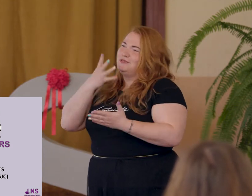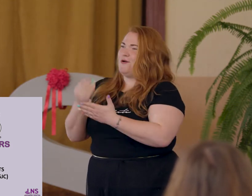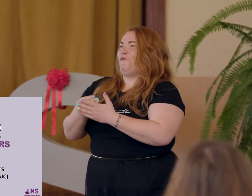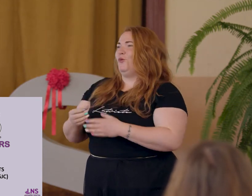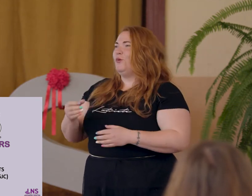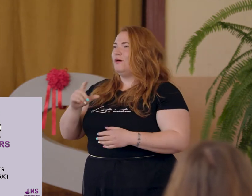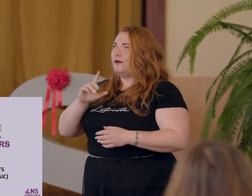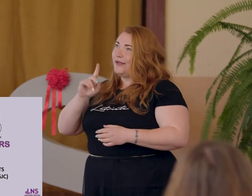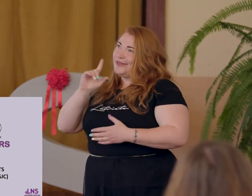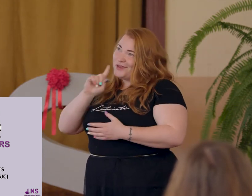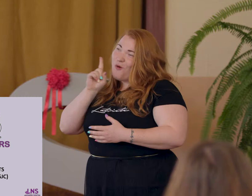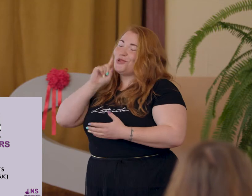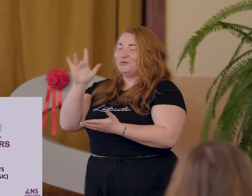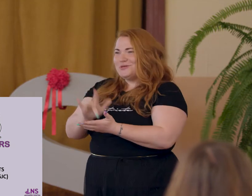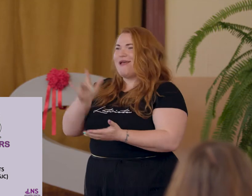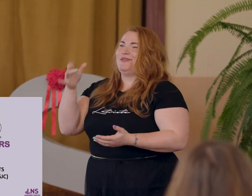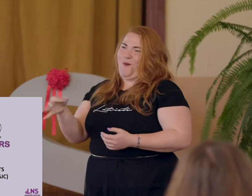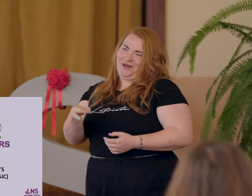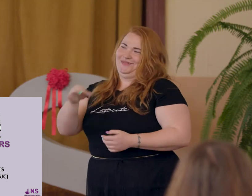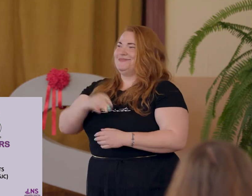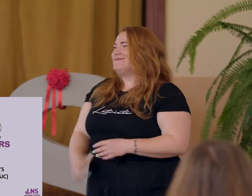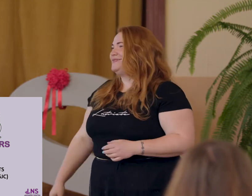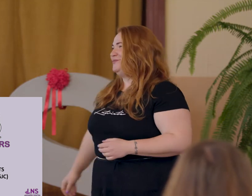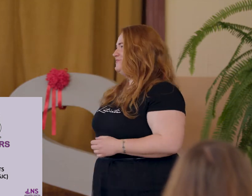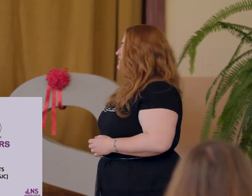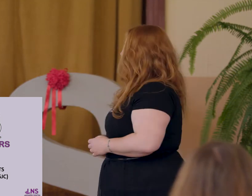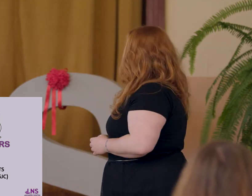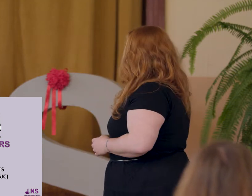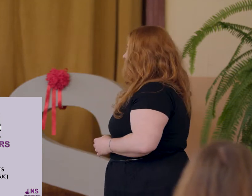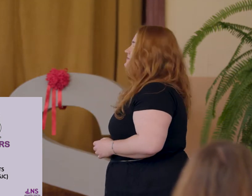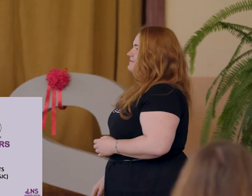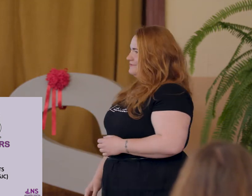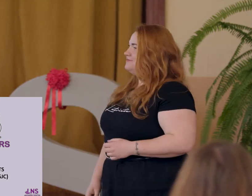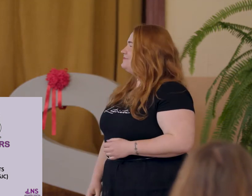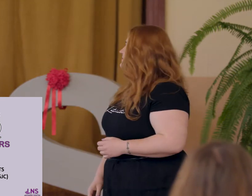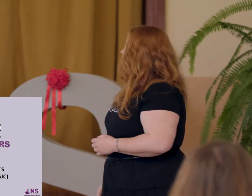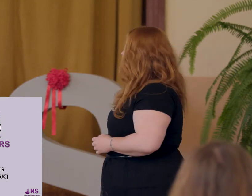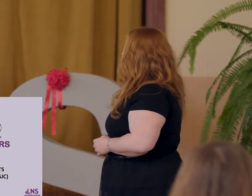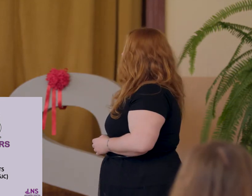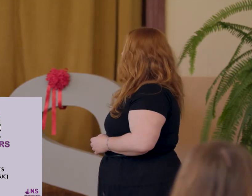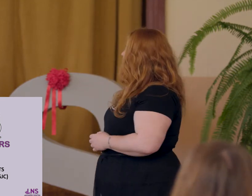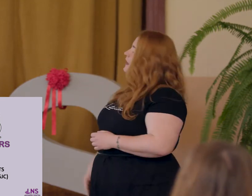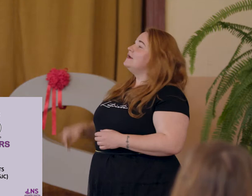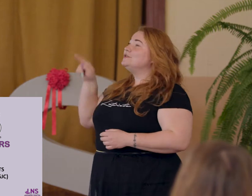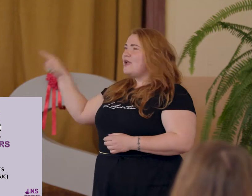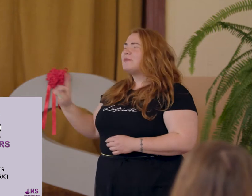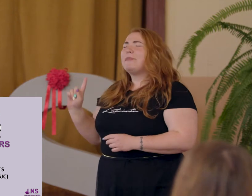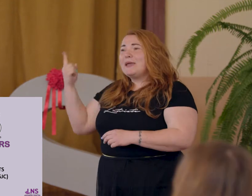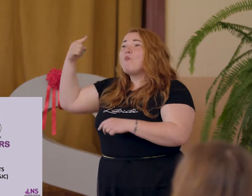Gadā mēs izveidojām Latvijas nedzirdīgo savienības jauniešu centru. Un,